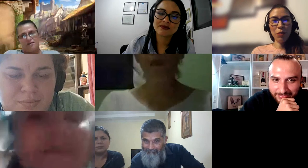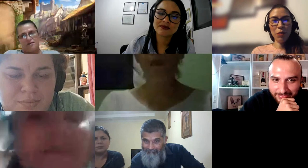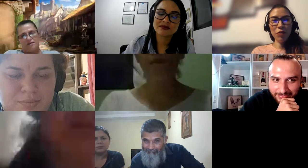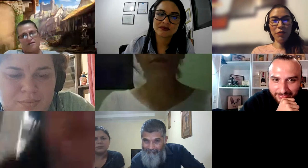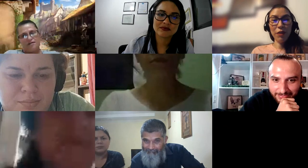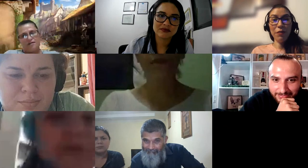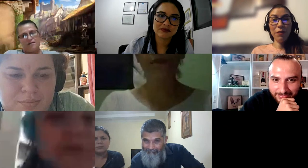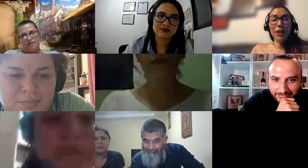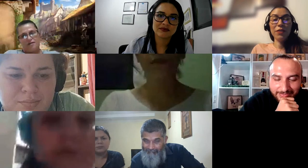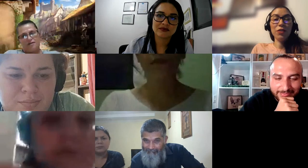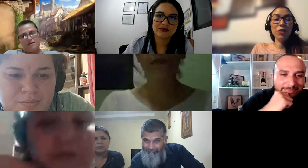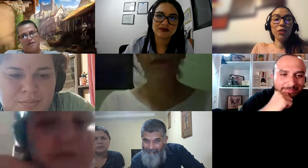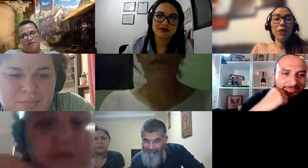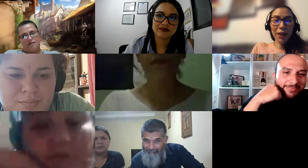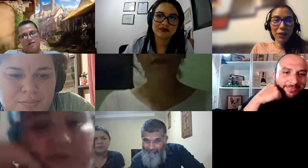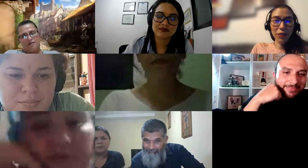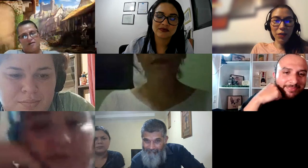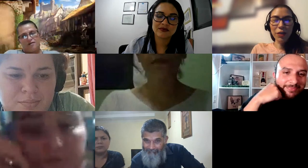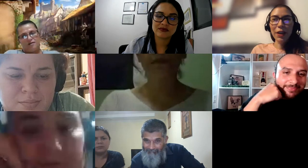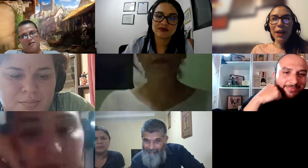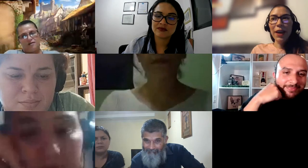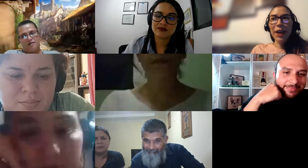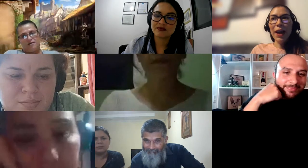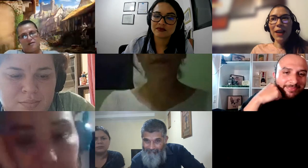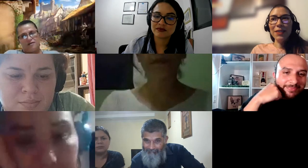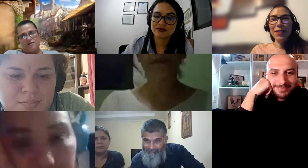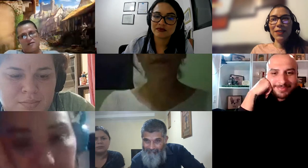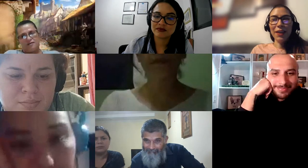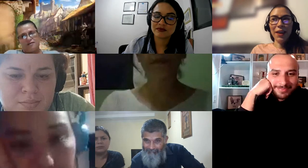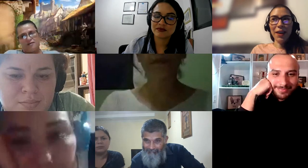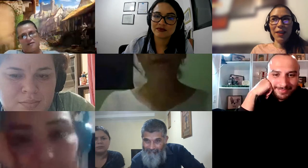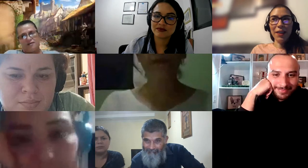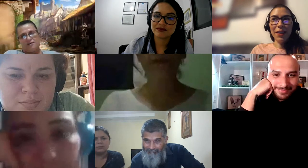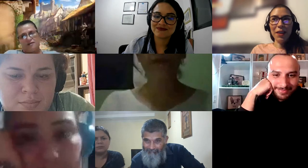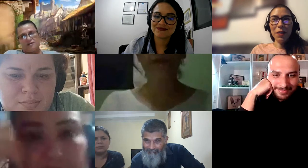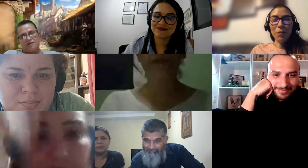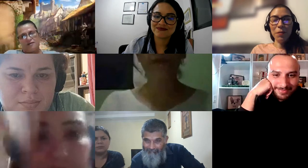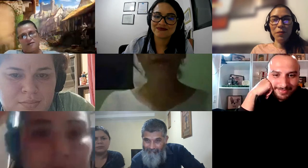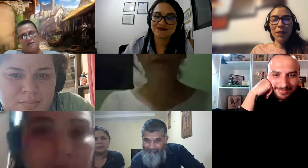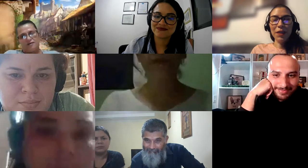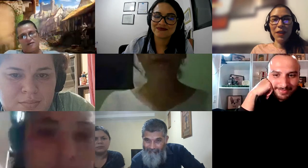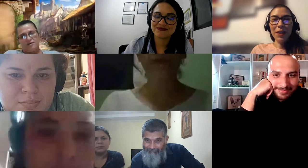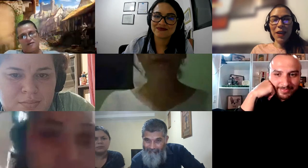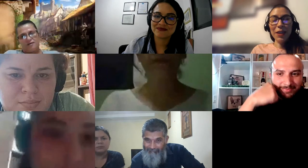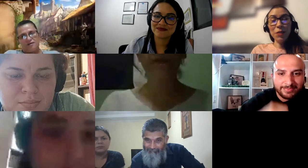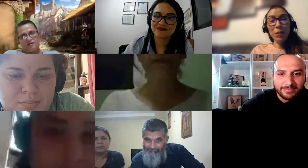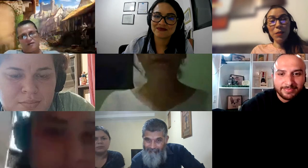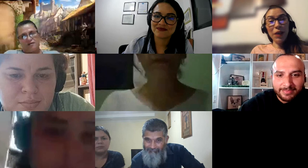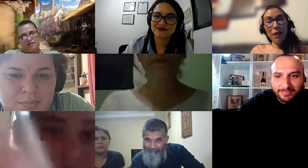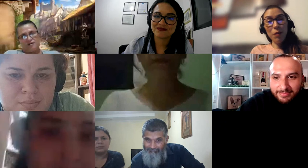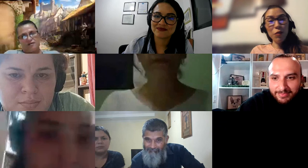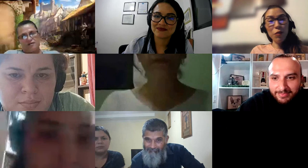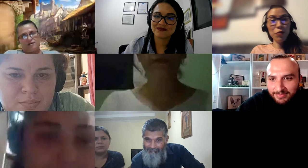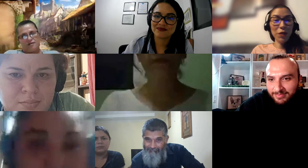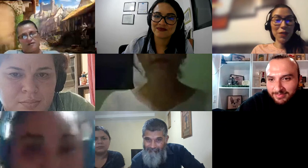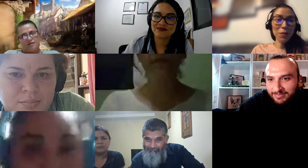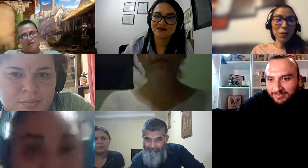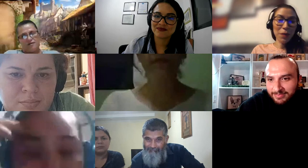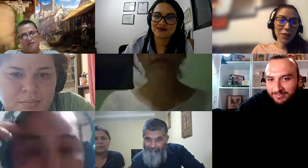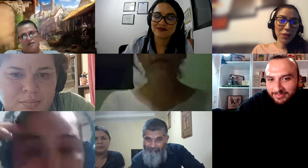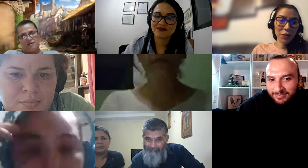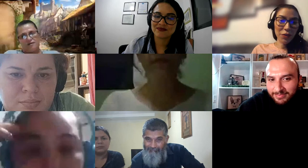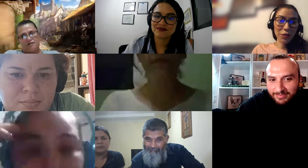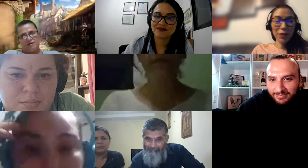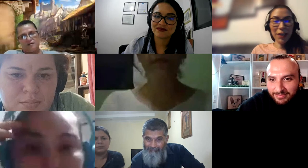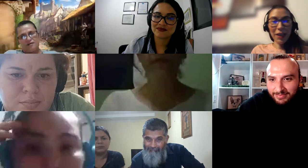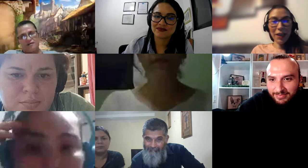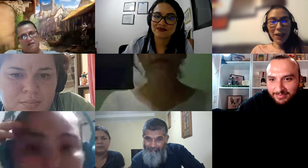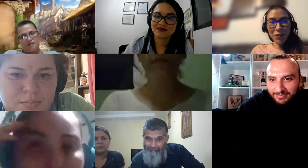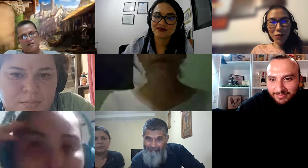vayamos reflexionando acerca de, esperábamos un espacio de